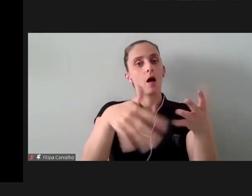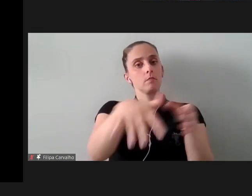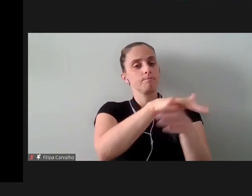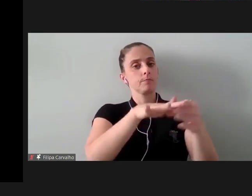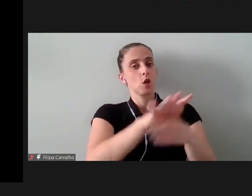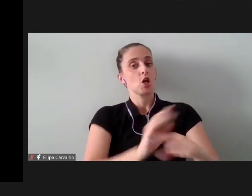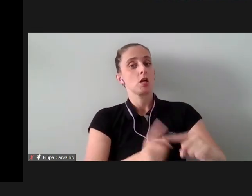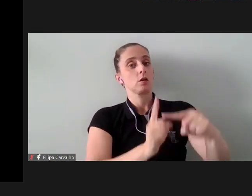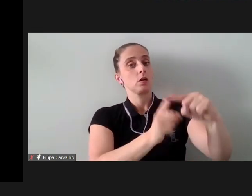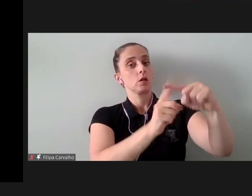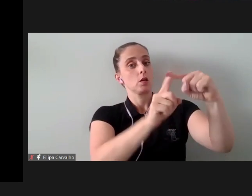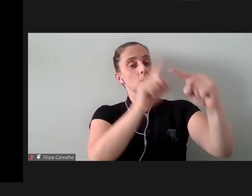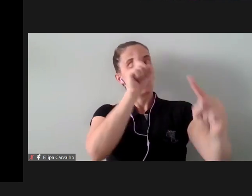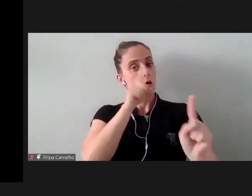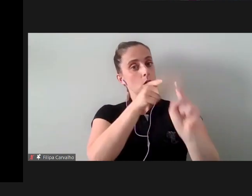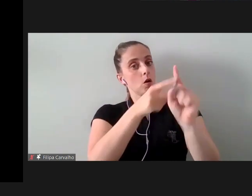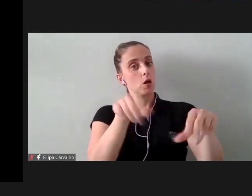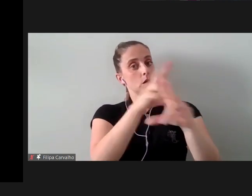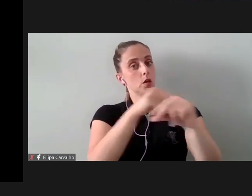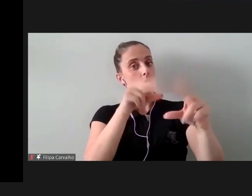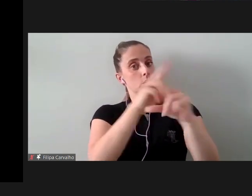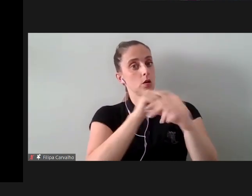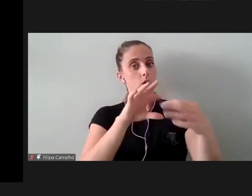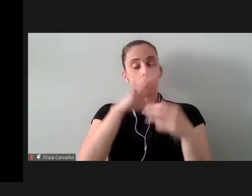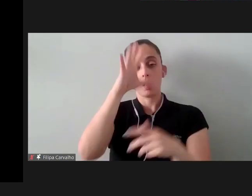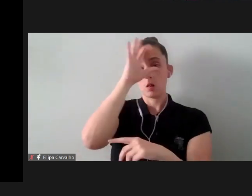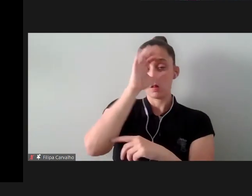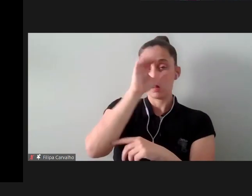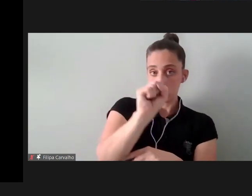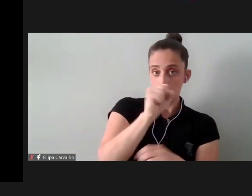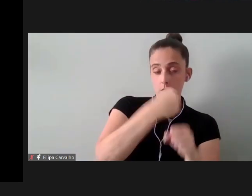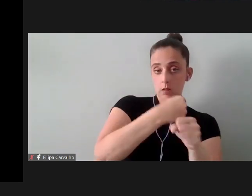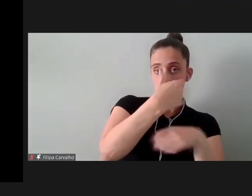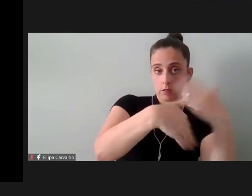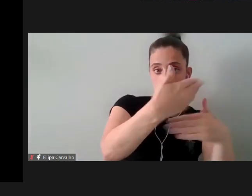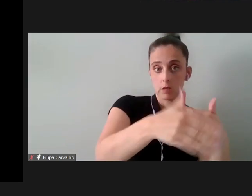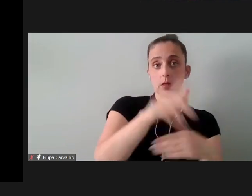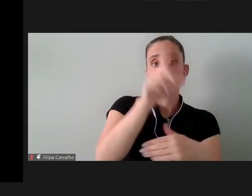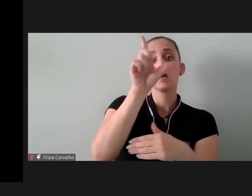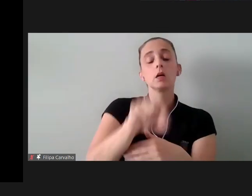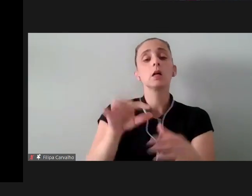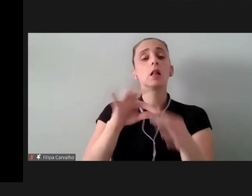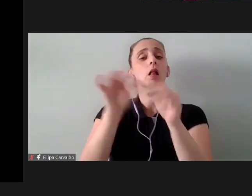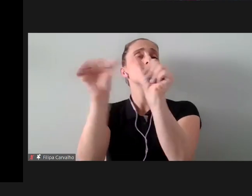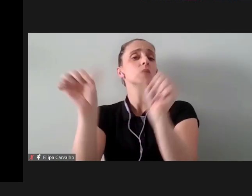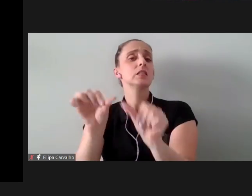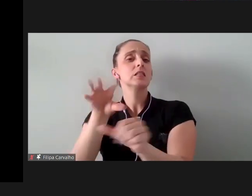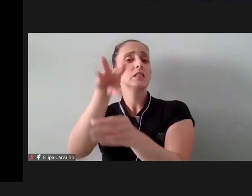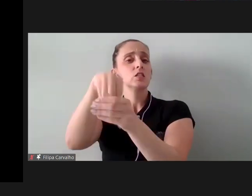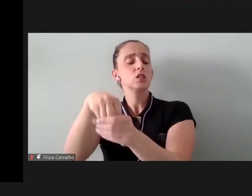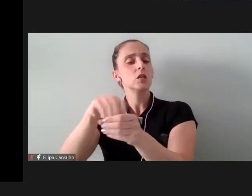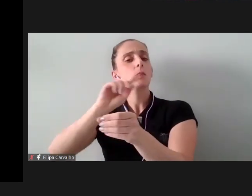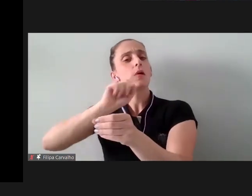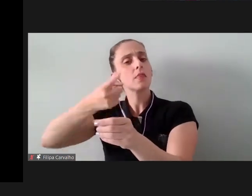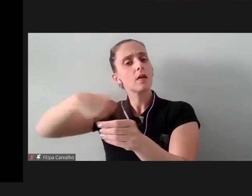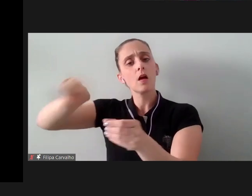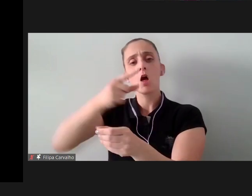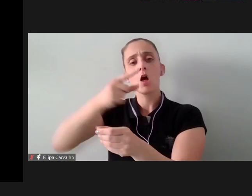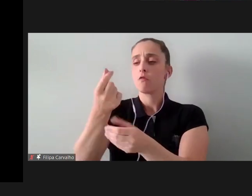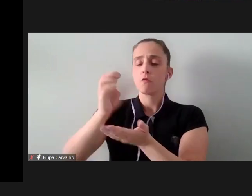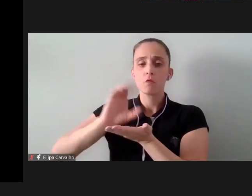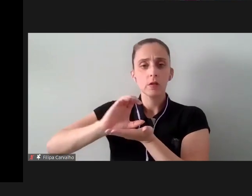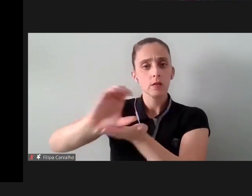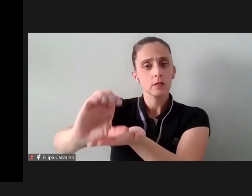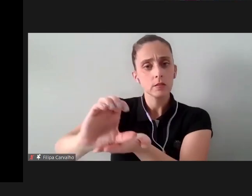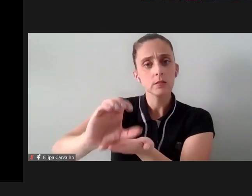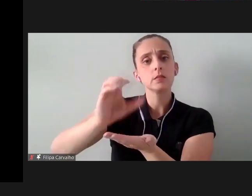favoráveis à inovação no serviço público. E no nível sistêmico é muito importante a gente ter fontes de financiamento, a gente ter